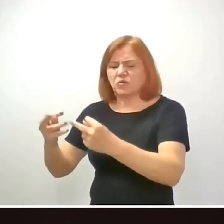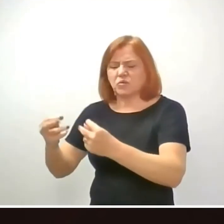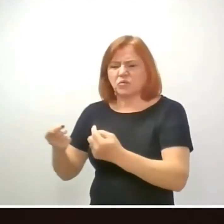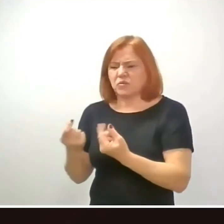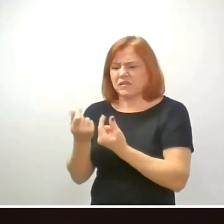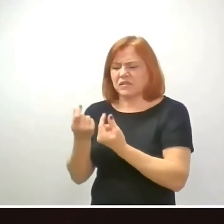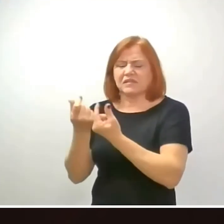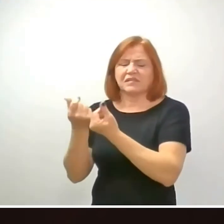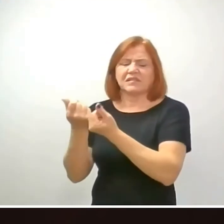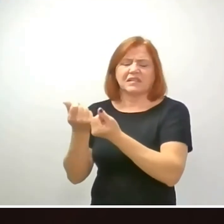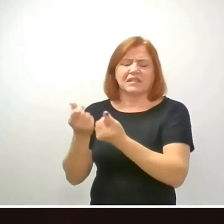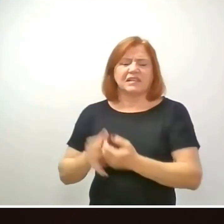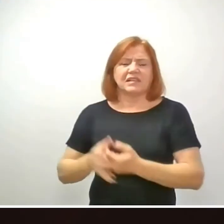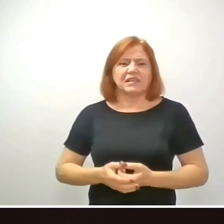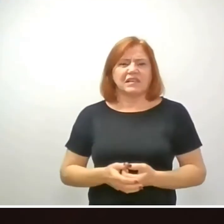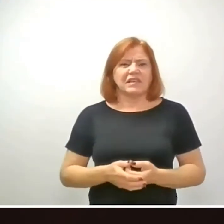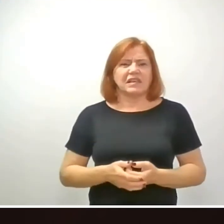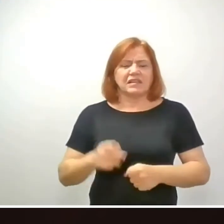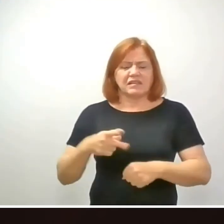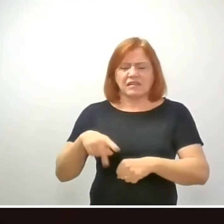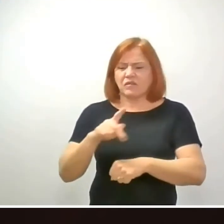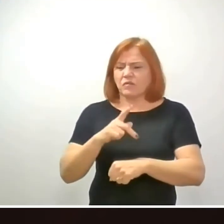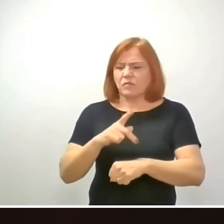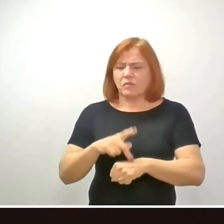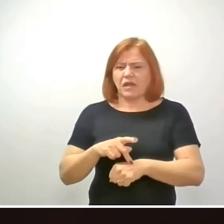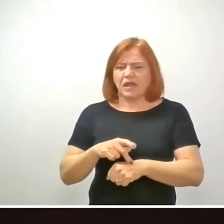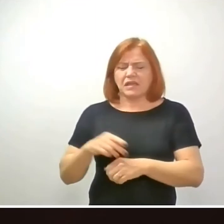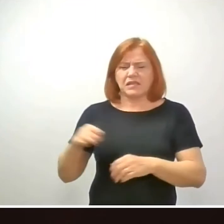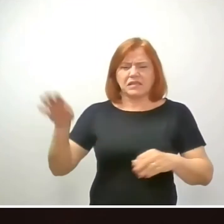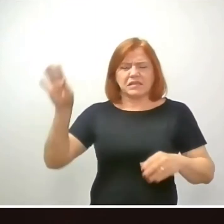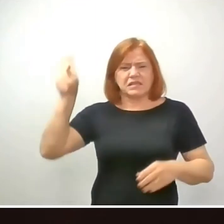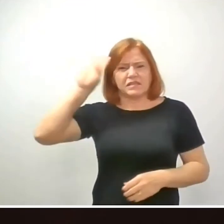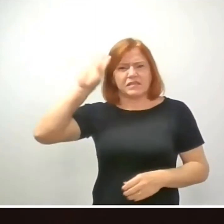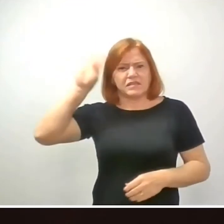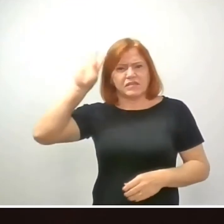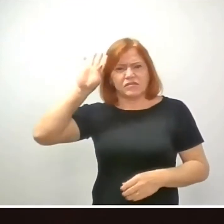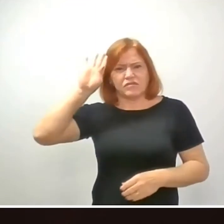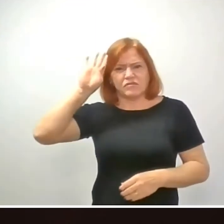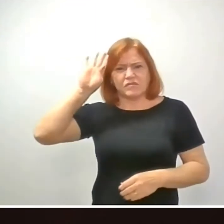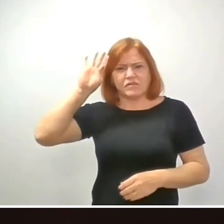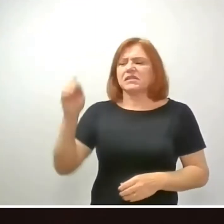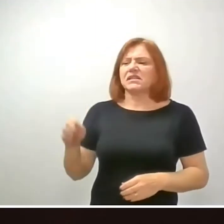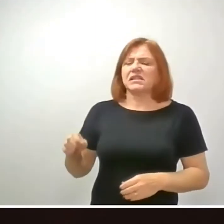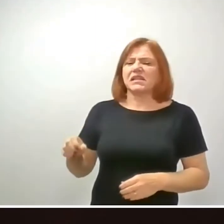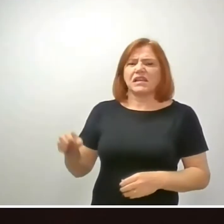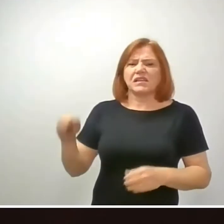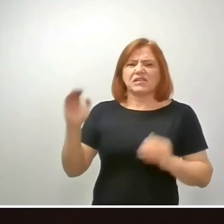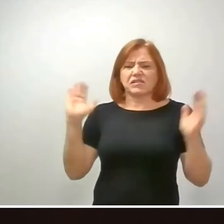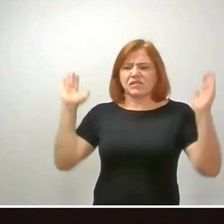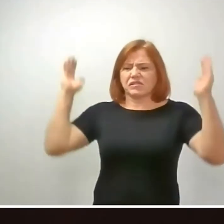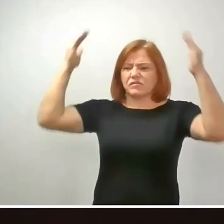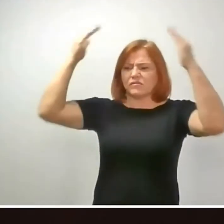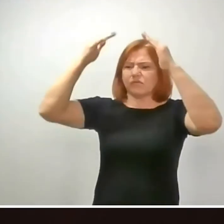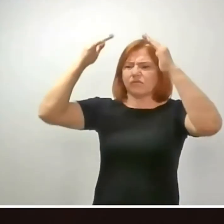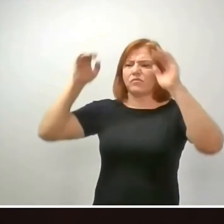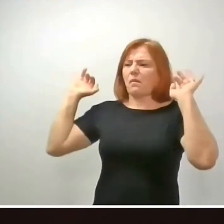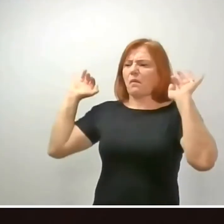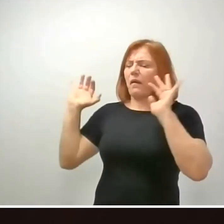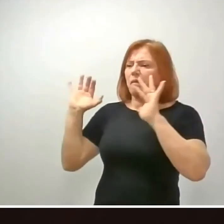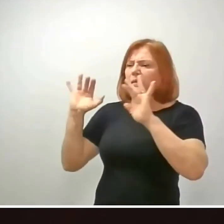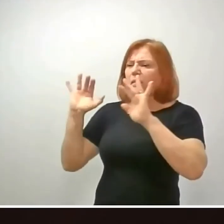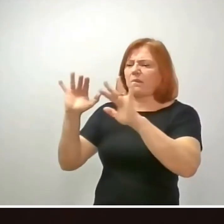o exército papal avançava, tornou-se cenário das mais terríveis crueldades.